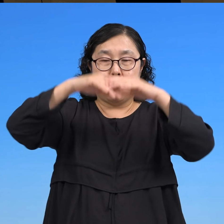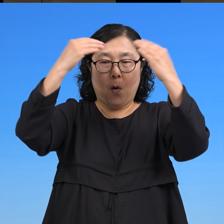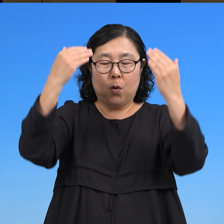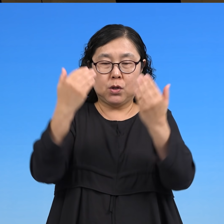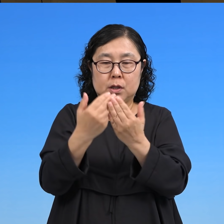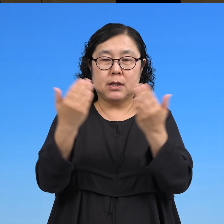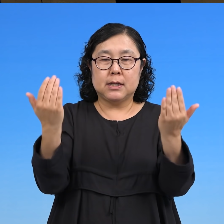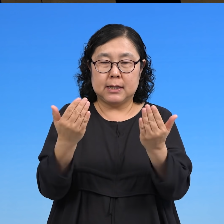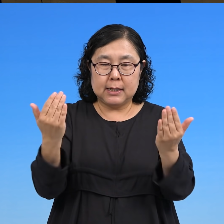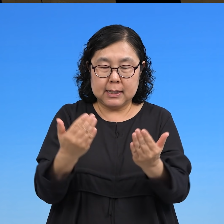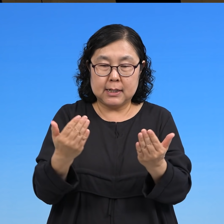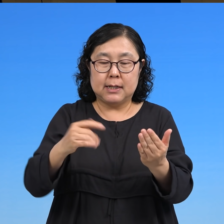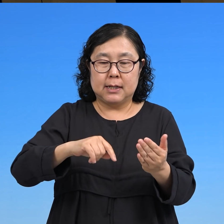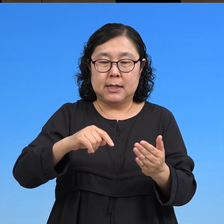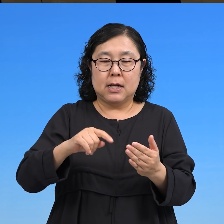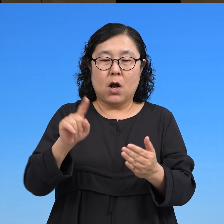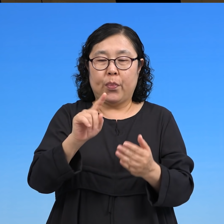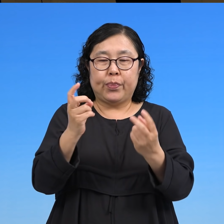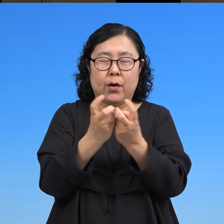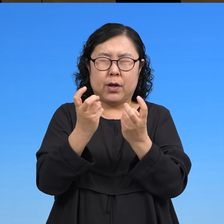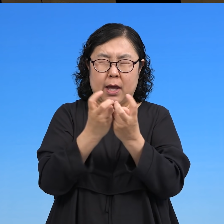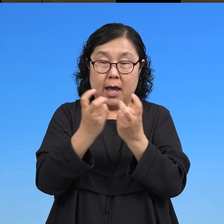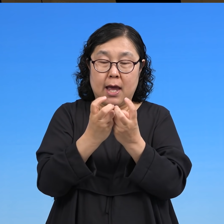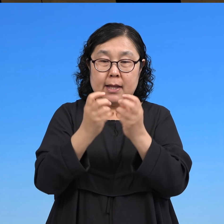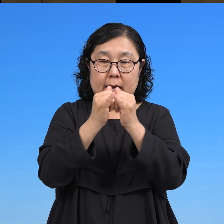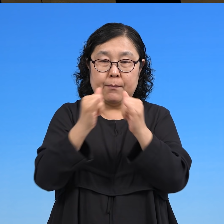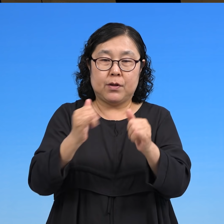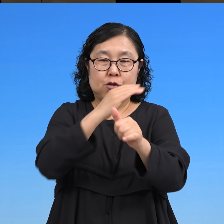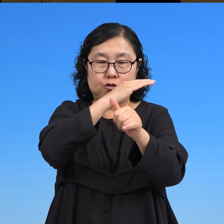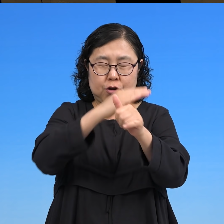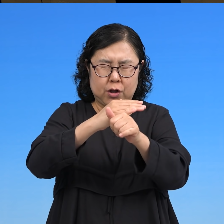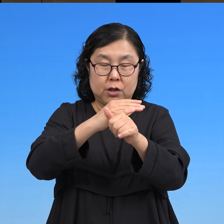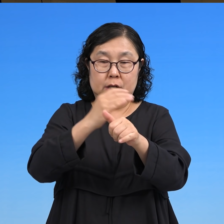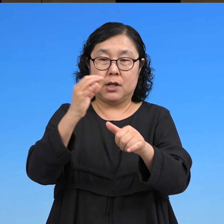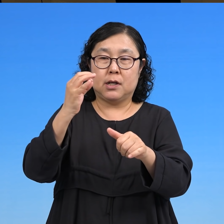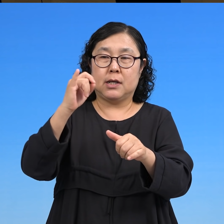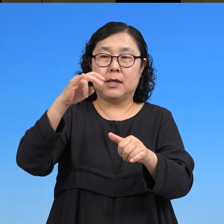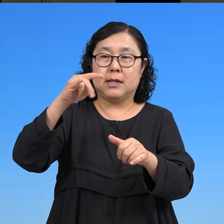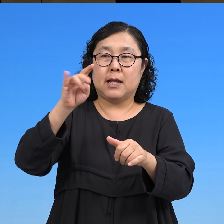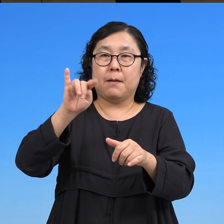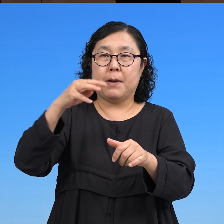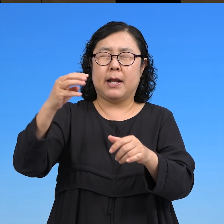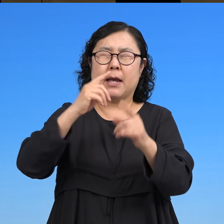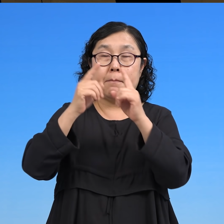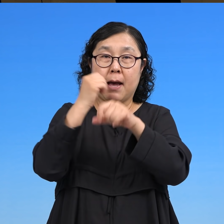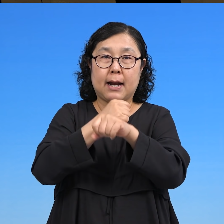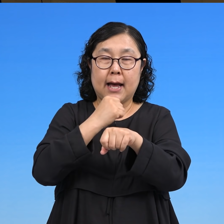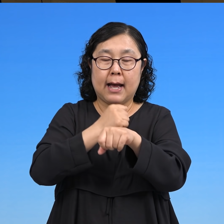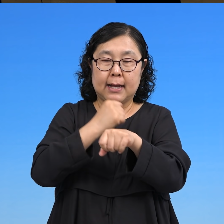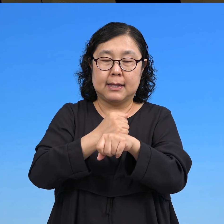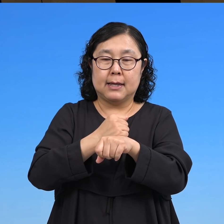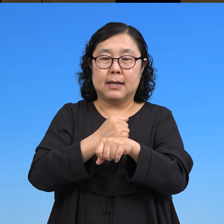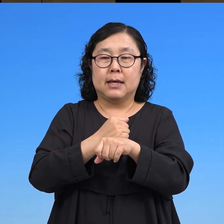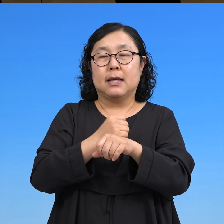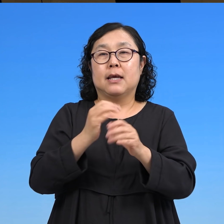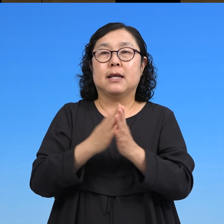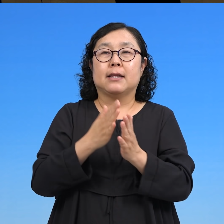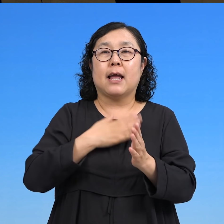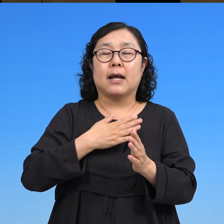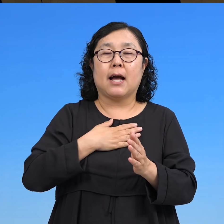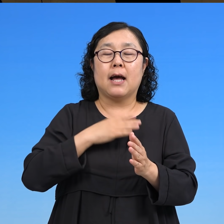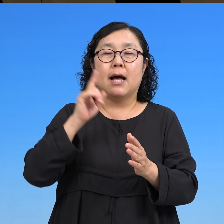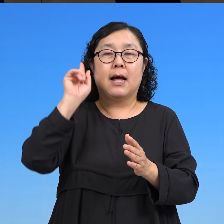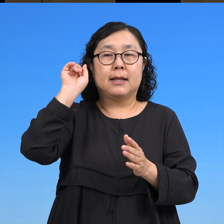모든 일과 그가 어떻게 모든 선지자를 칼로 죽였는지를 이세벨에게 말하니, 이세벨이 사신을 엘리야에게